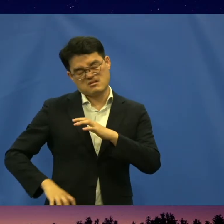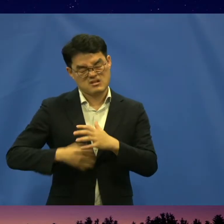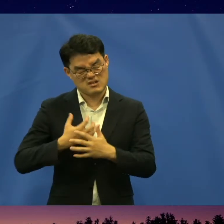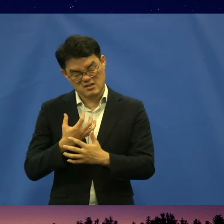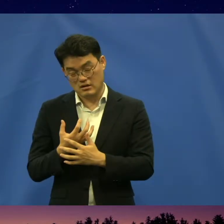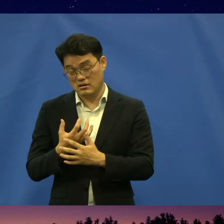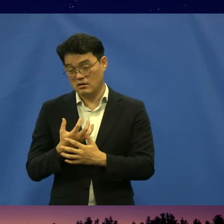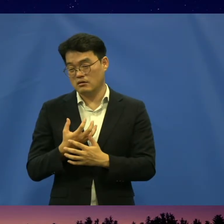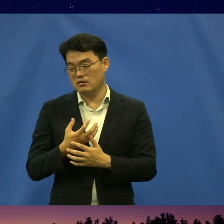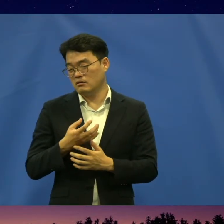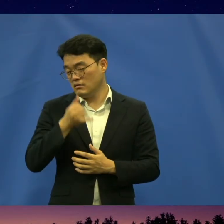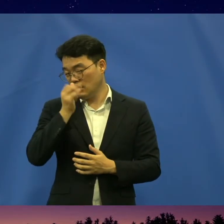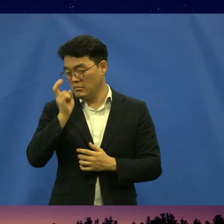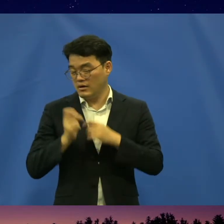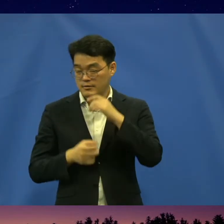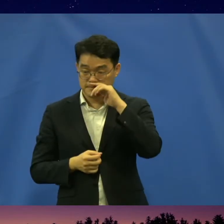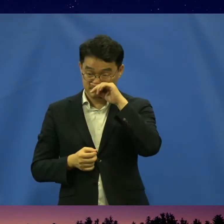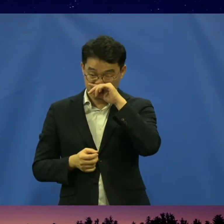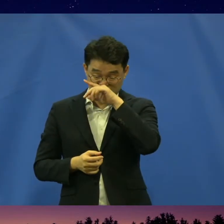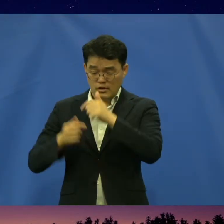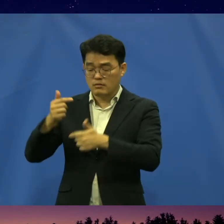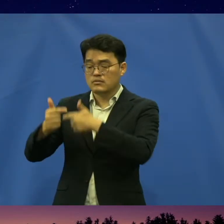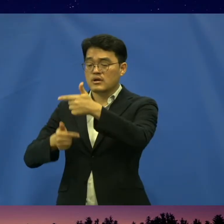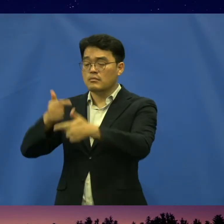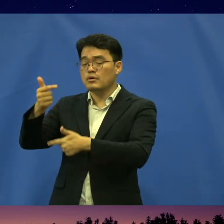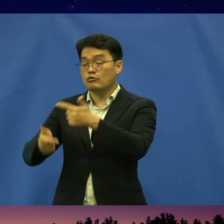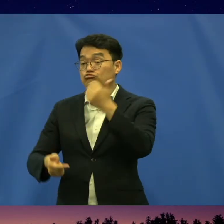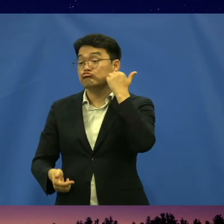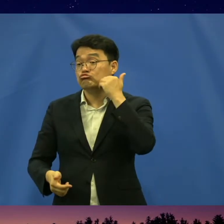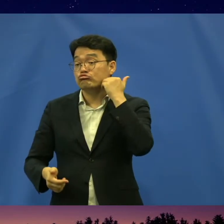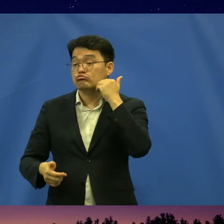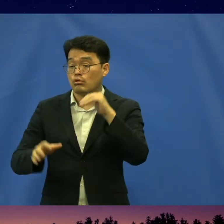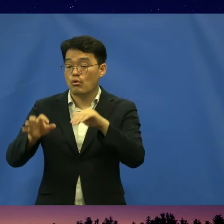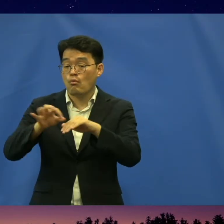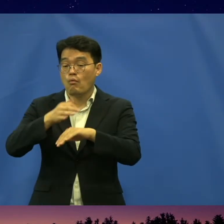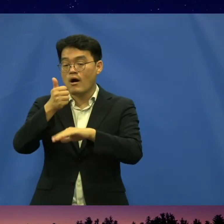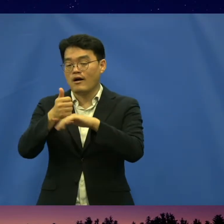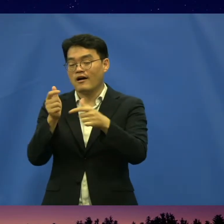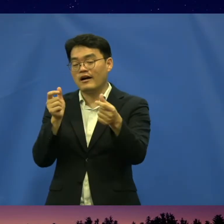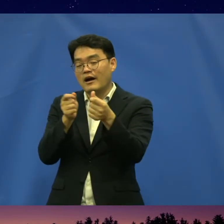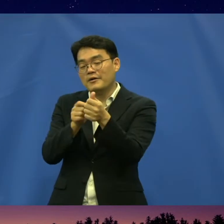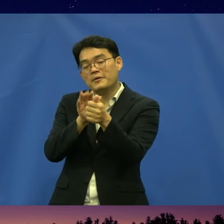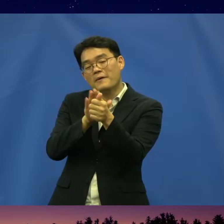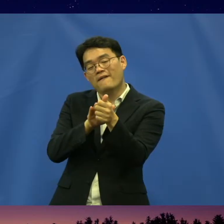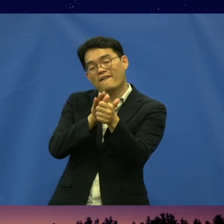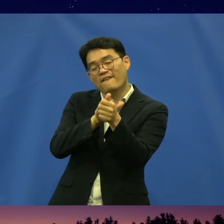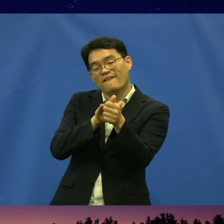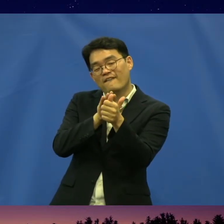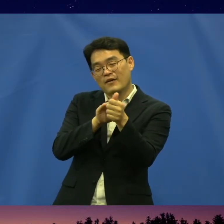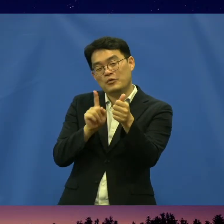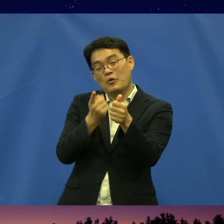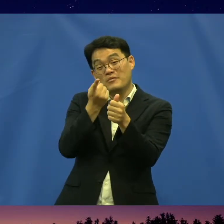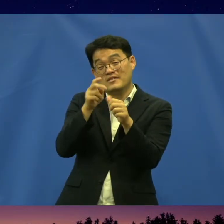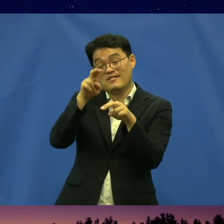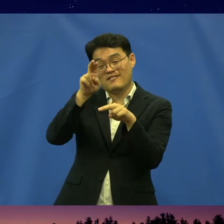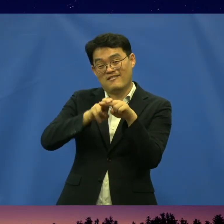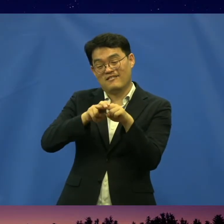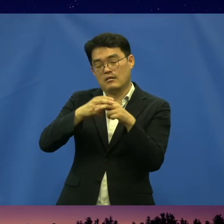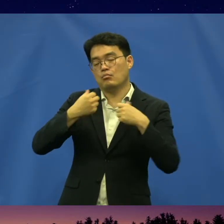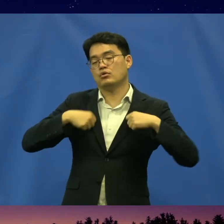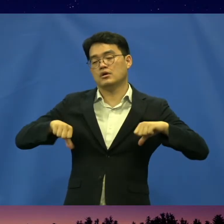이런 느헤미야가 누굽니까? 특권을 포기하고 정말 절망적인 적을 위해서 모든 걸 내놓고 헌신한 사람이에요.